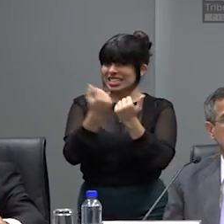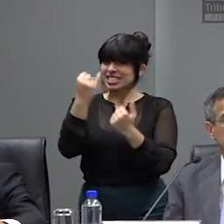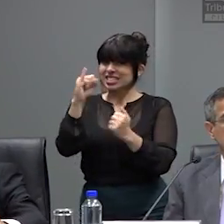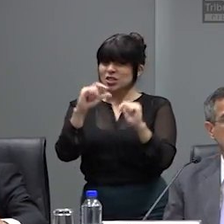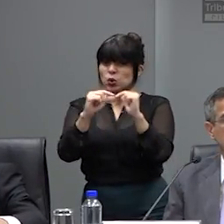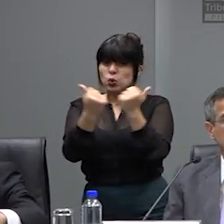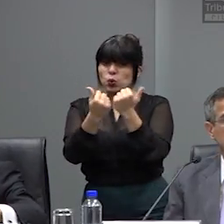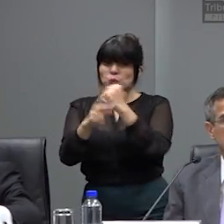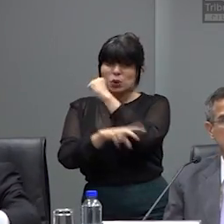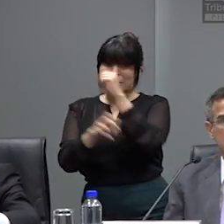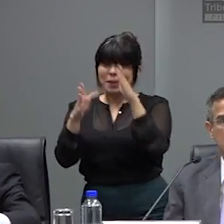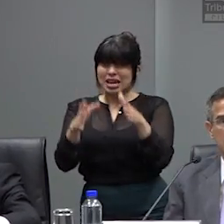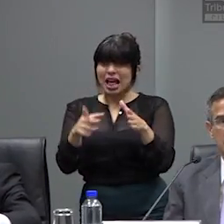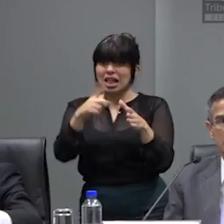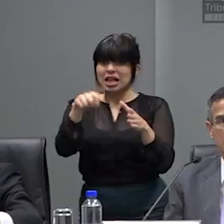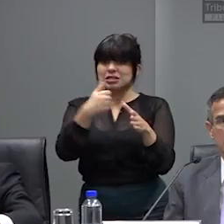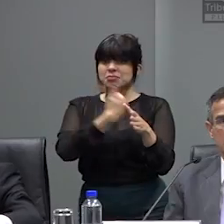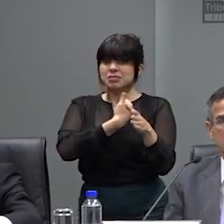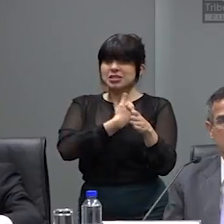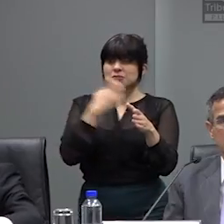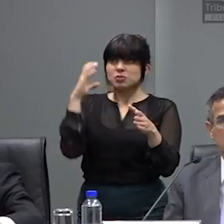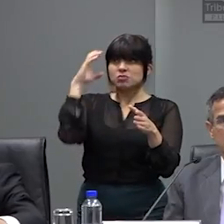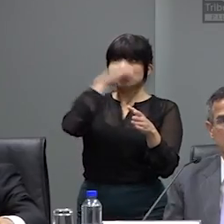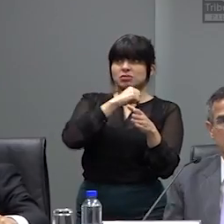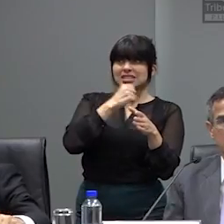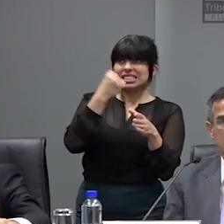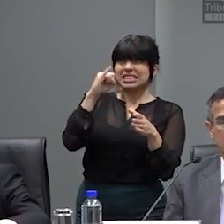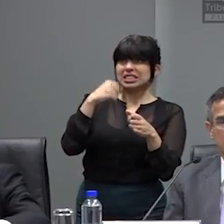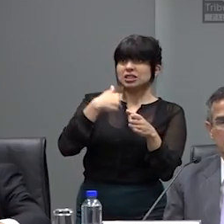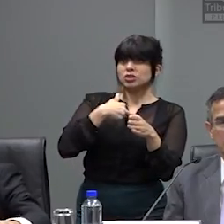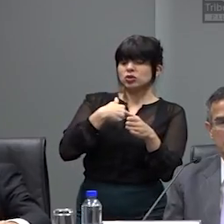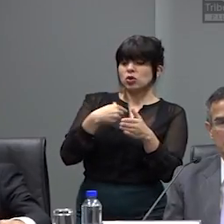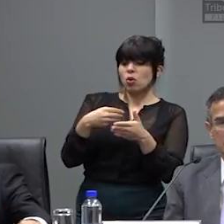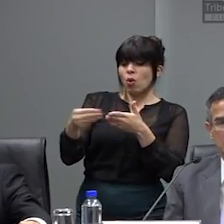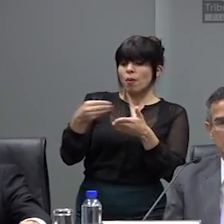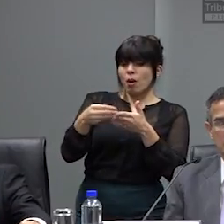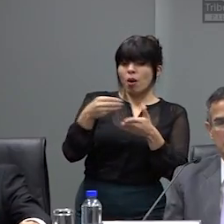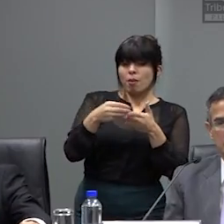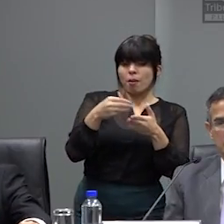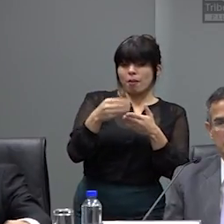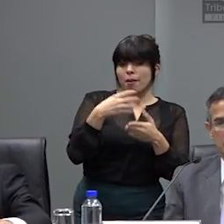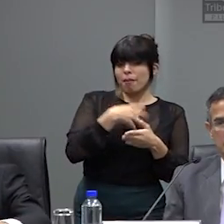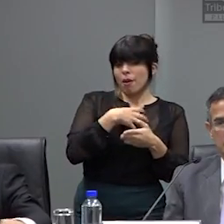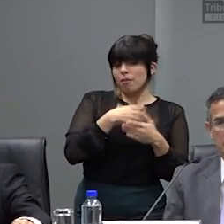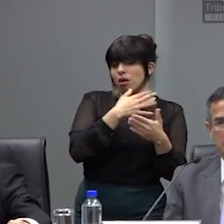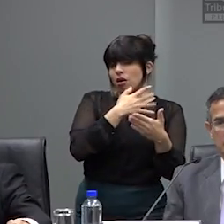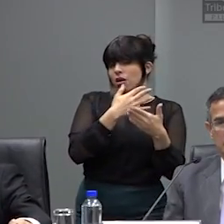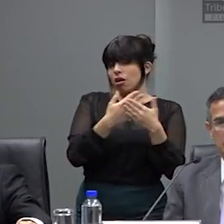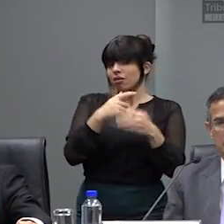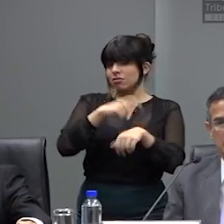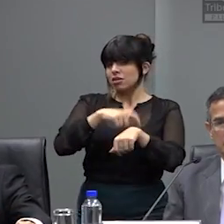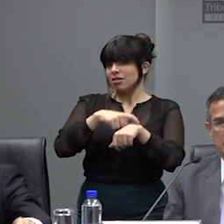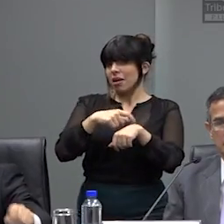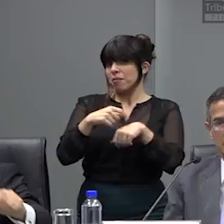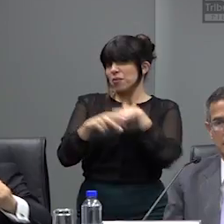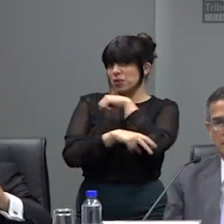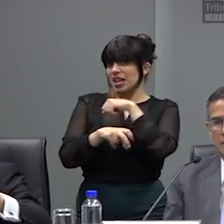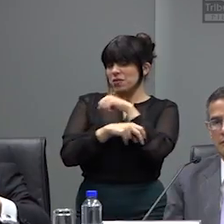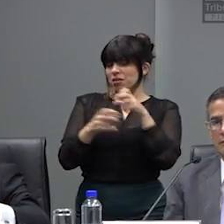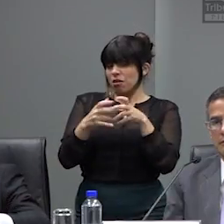delincuentes de crimen organizado entienden que lo que han ido acumulando durante el tiempo que han ido